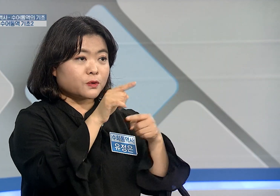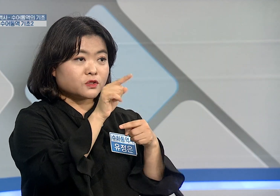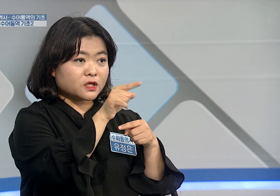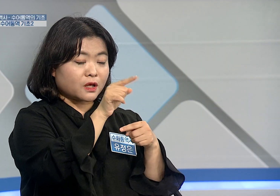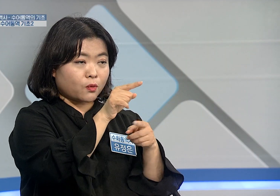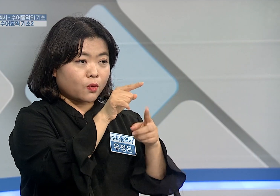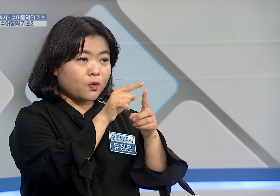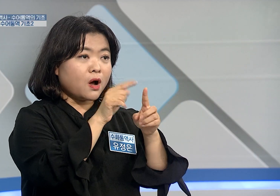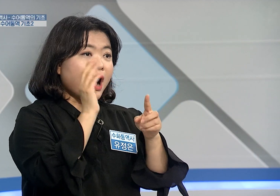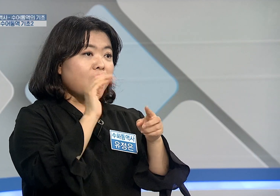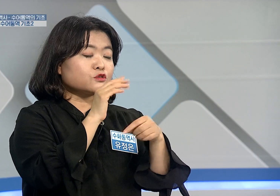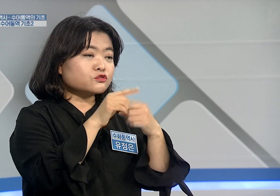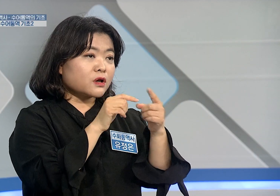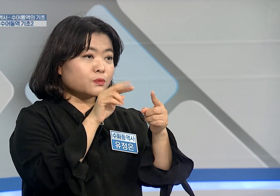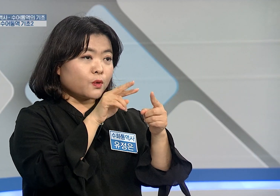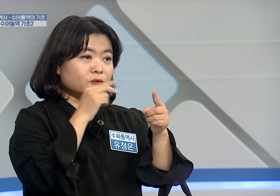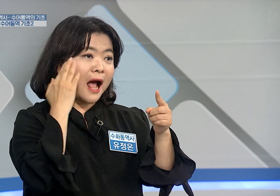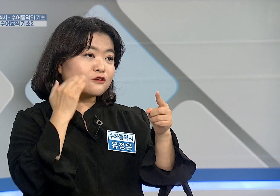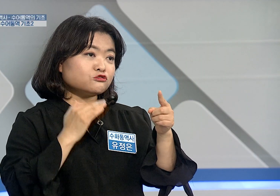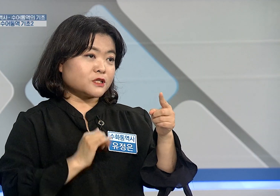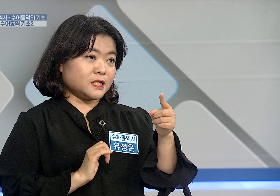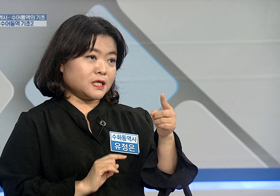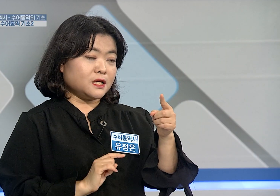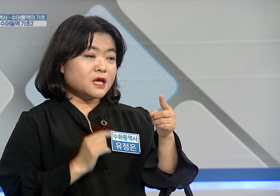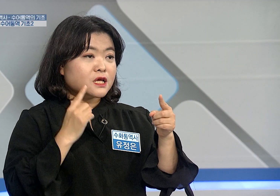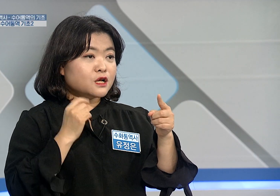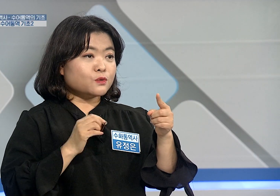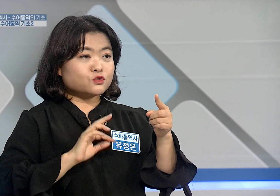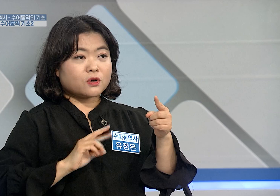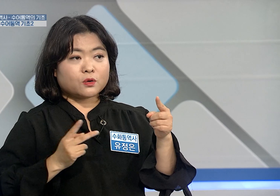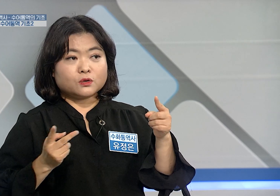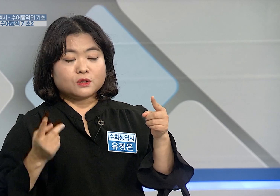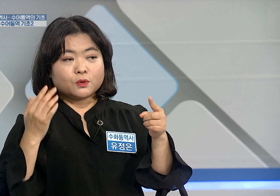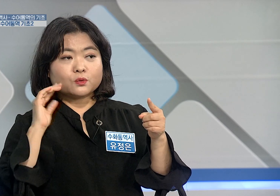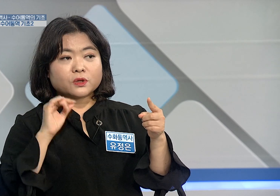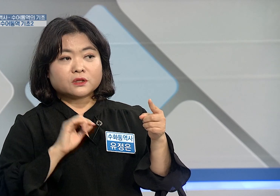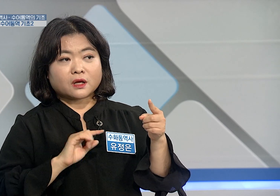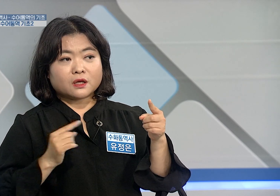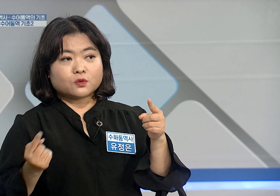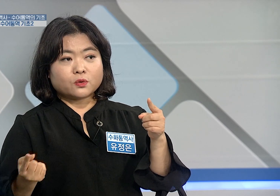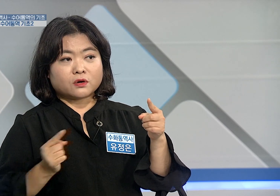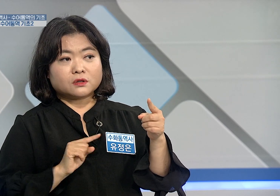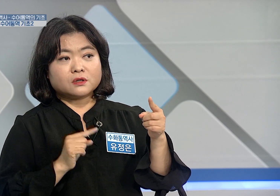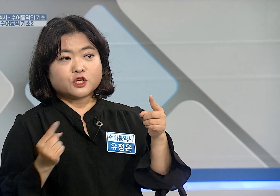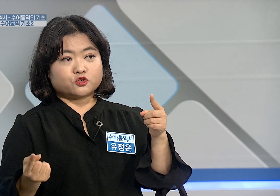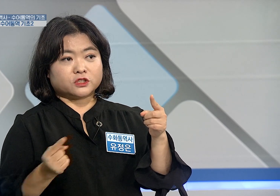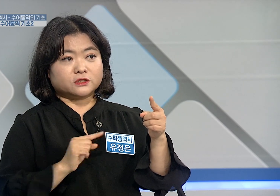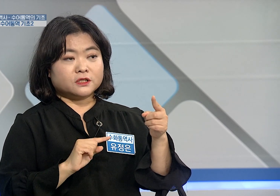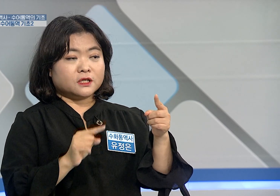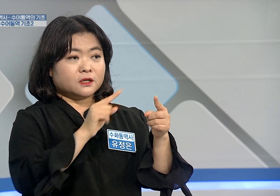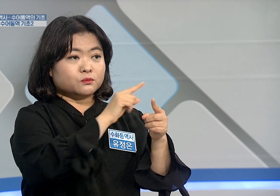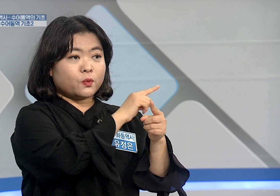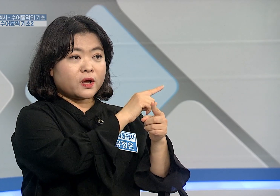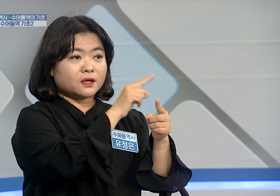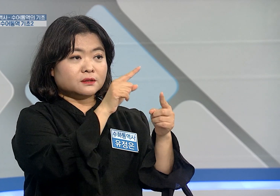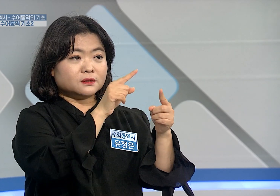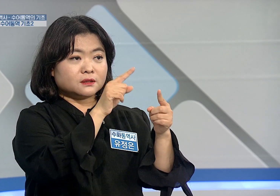번역이 되고 한국 수화를 본 한국인이 일본 수화로 일본 농인들에게 통역을 해주는 모양은